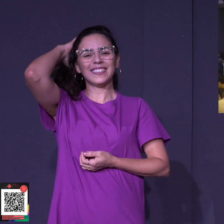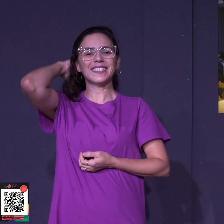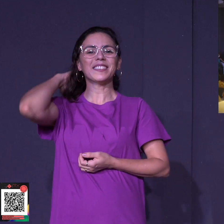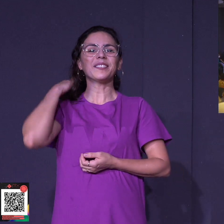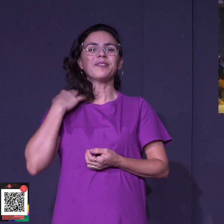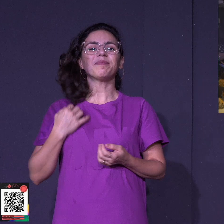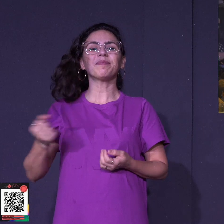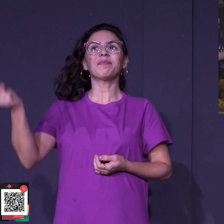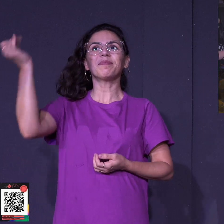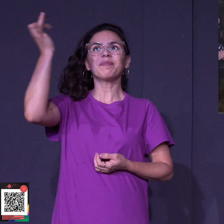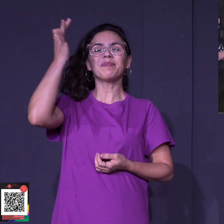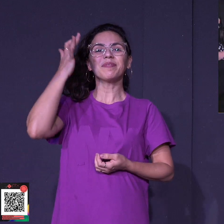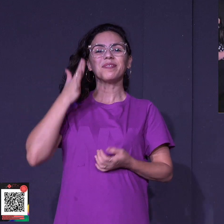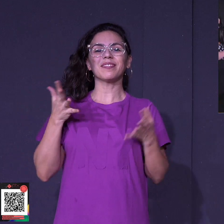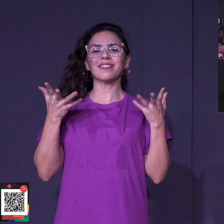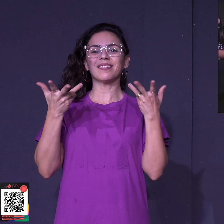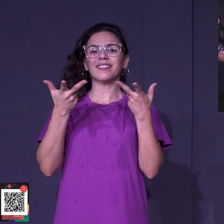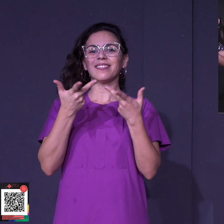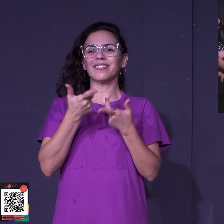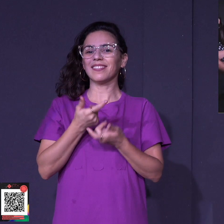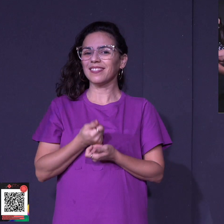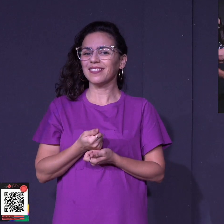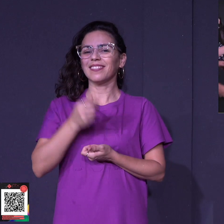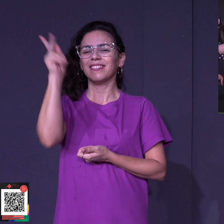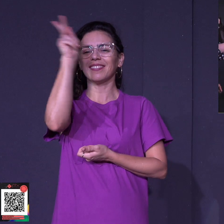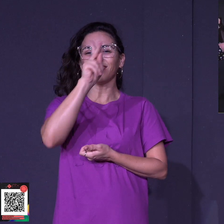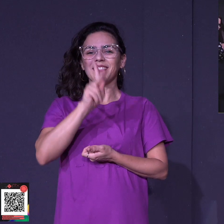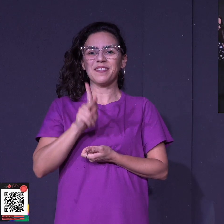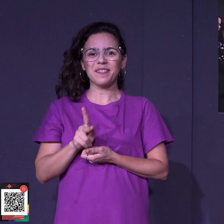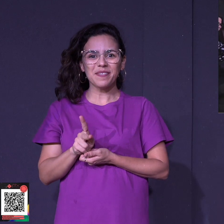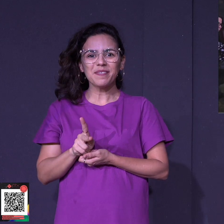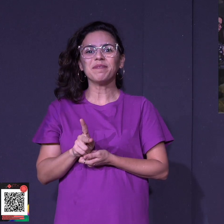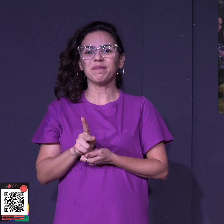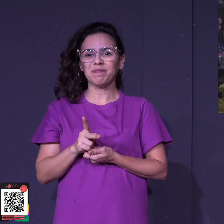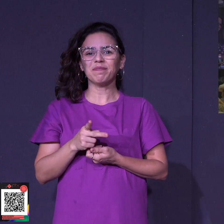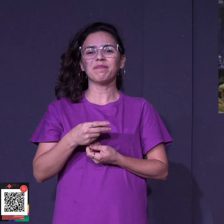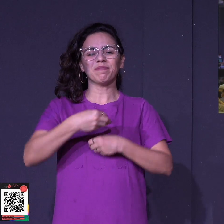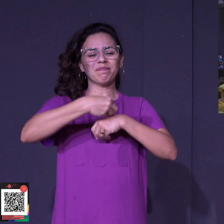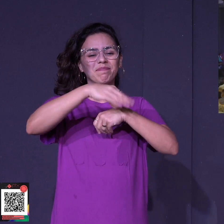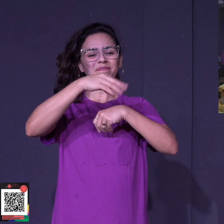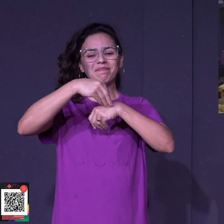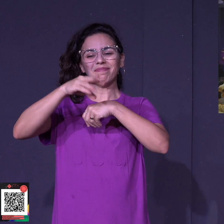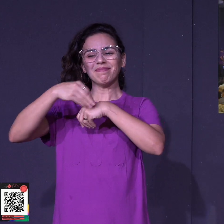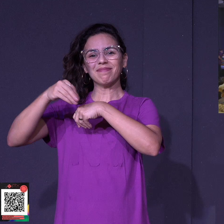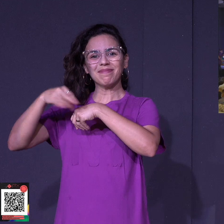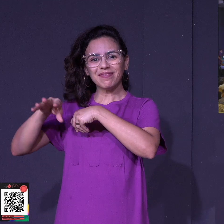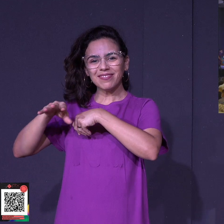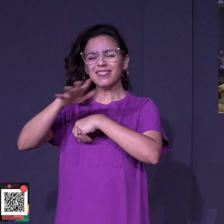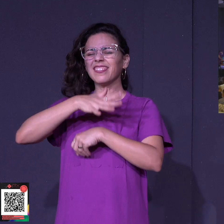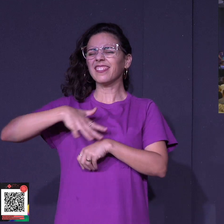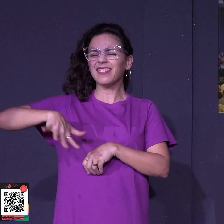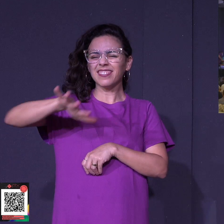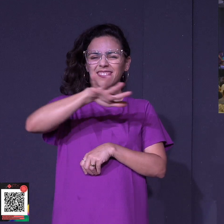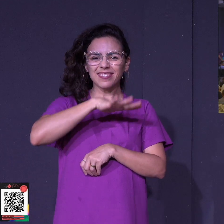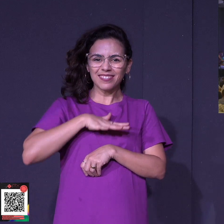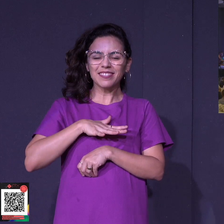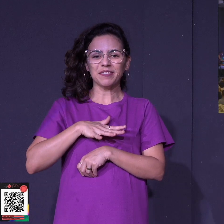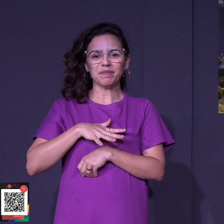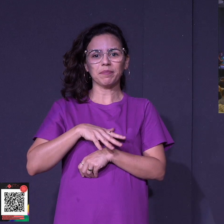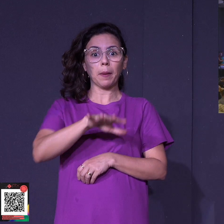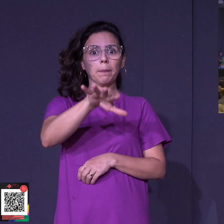Que a maravilhosa graça e paz do Senhor seja com cada irmão e amigo. Pega a sua Bíblia, por favor, e abra em Mateus